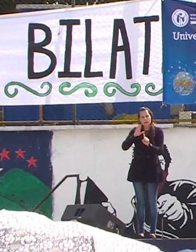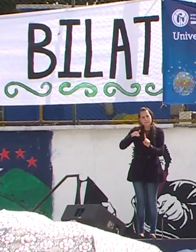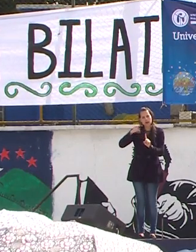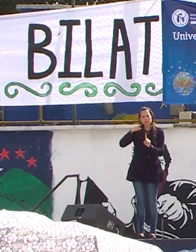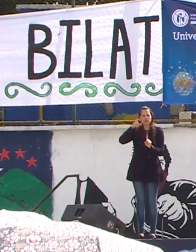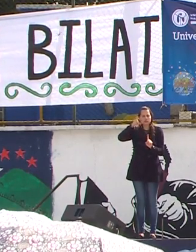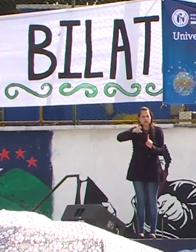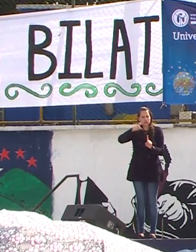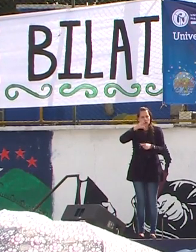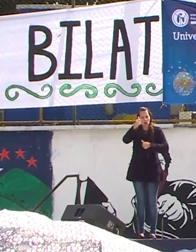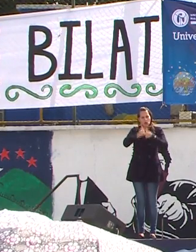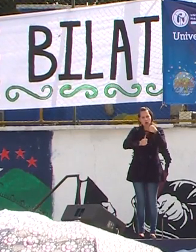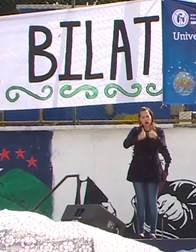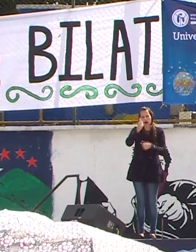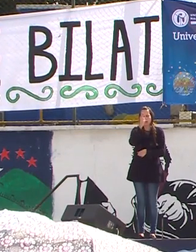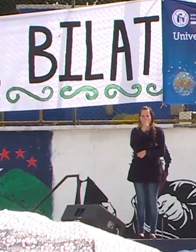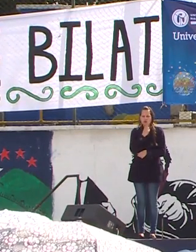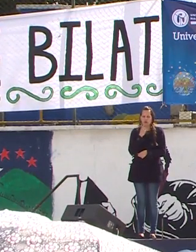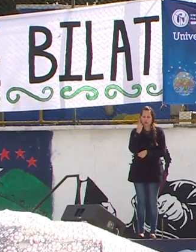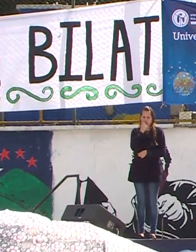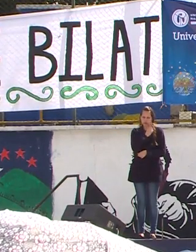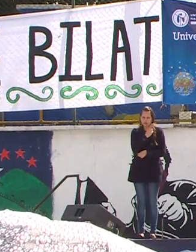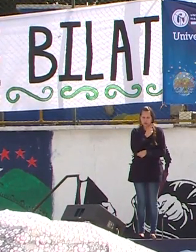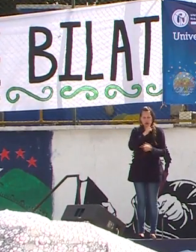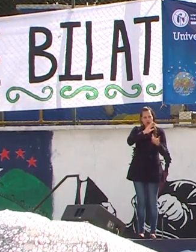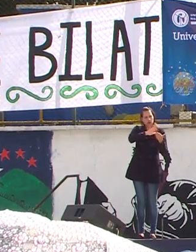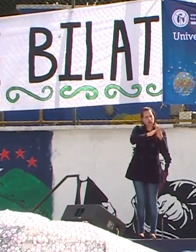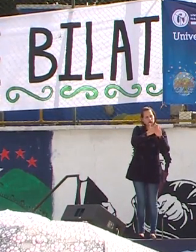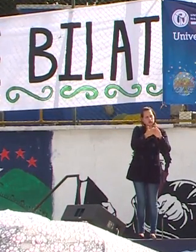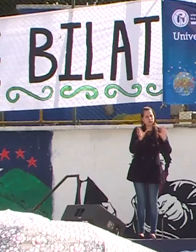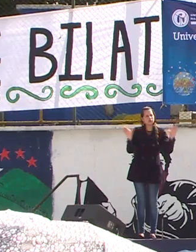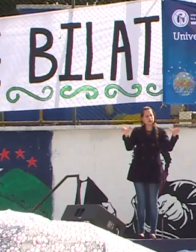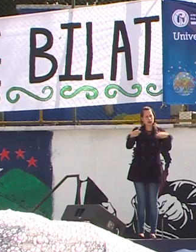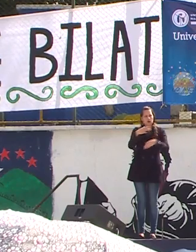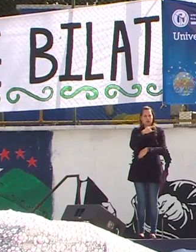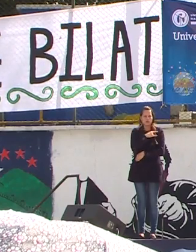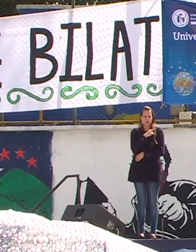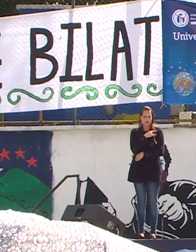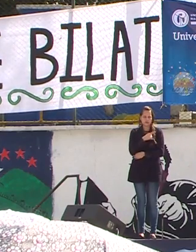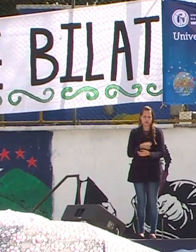el compromiso de la comunidad universitaria.